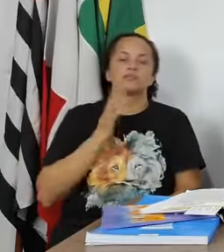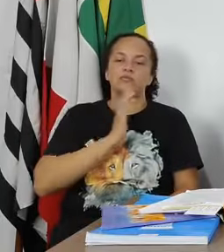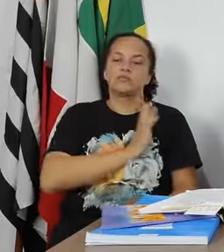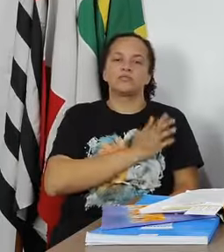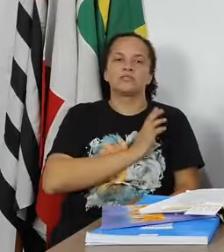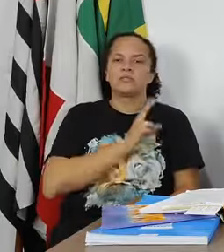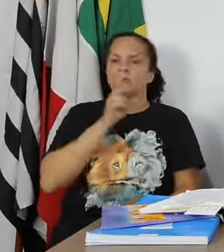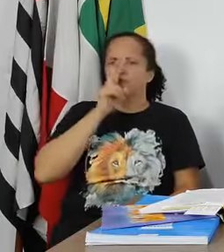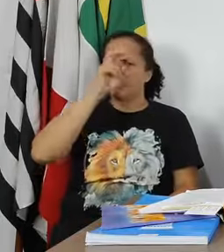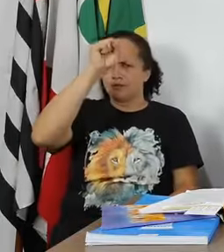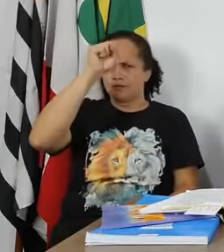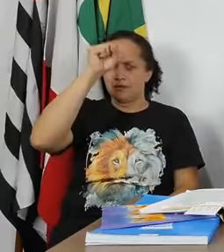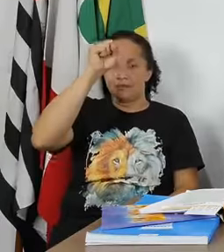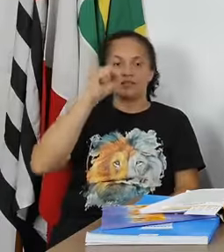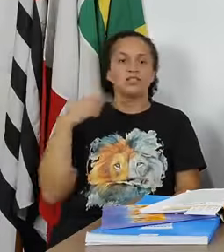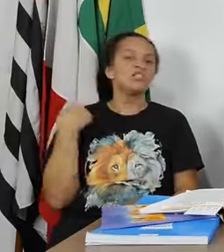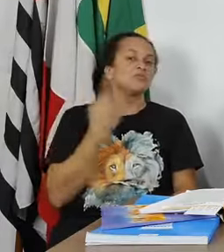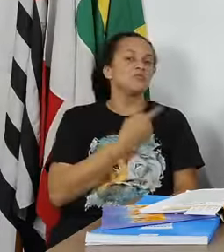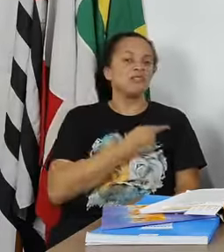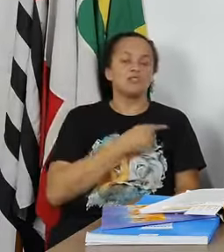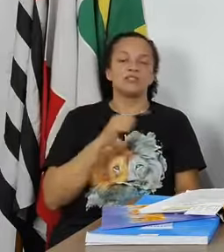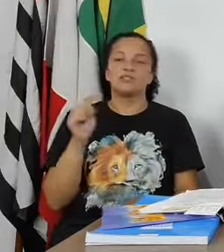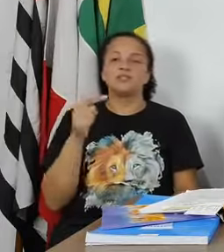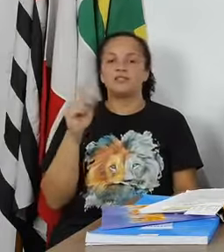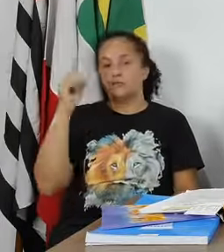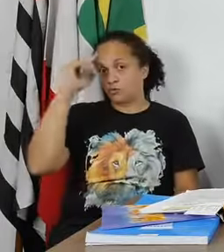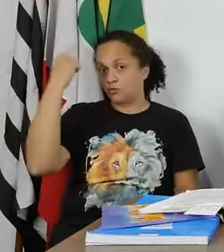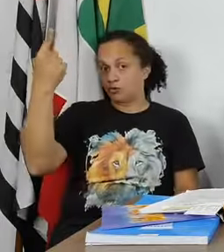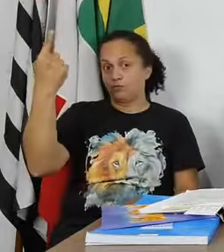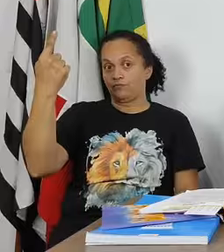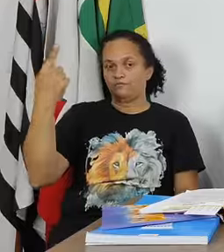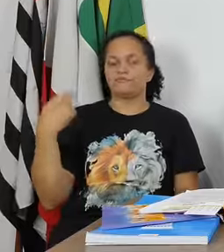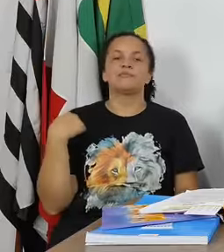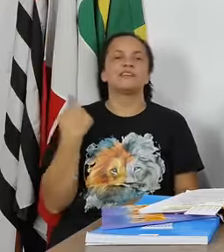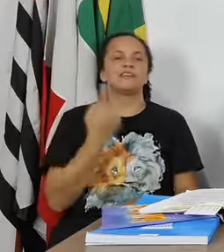Em momento algum nós teremos dúvidas. Aí assim nós vamos conseguir